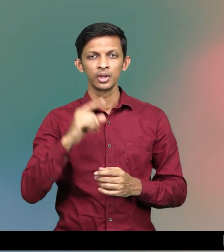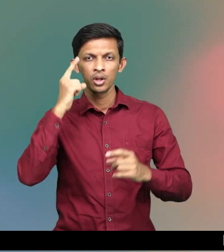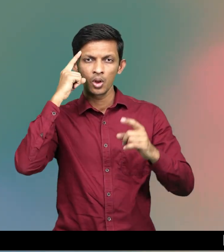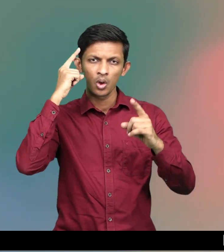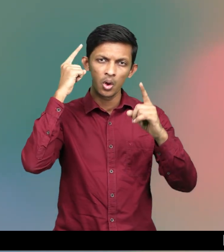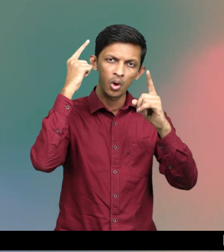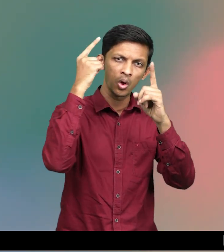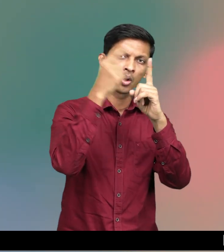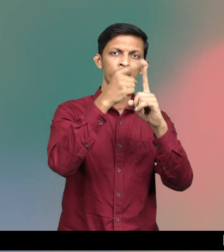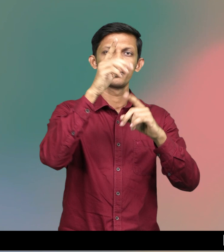ఎన్ఆర్సీపీ లక్ష్యం